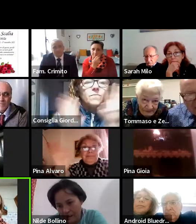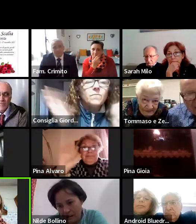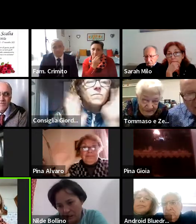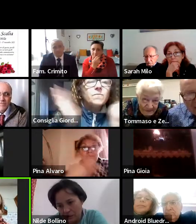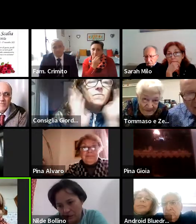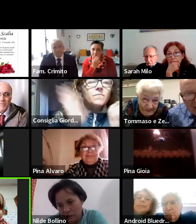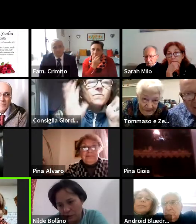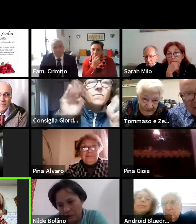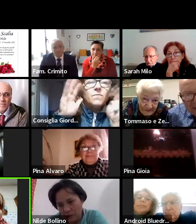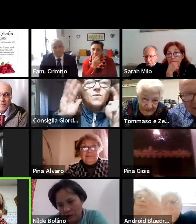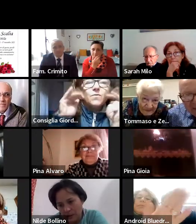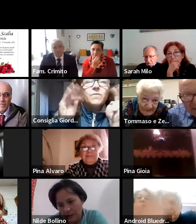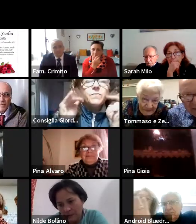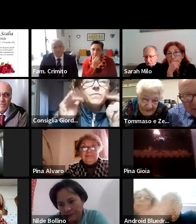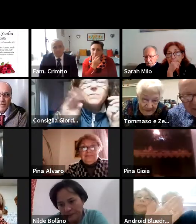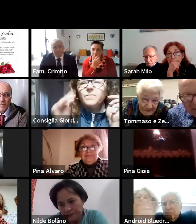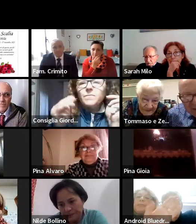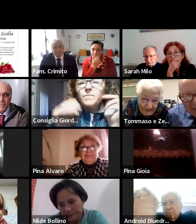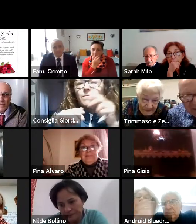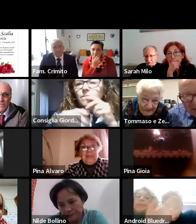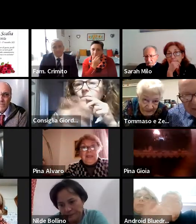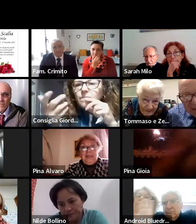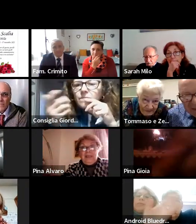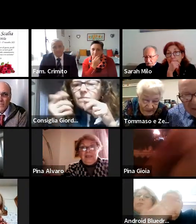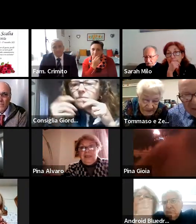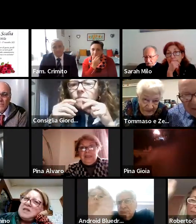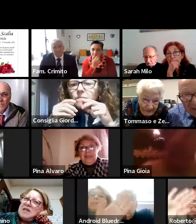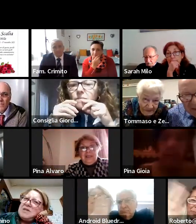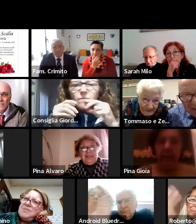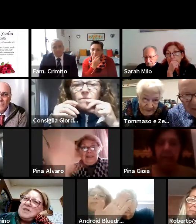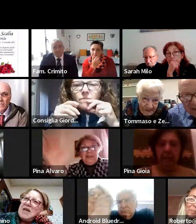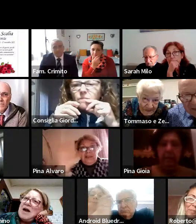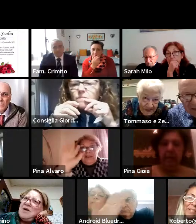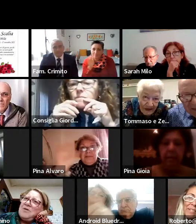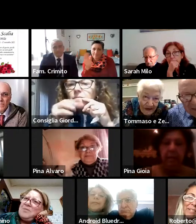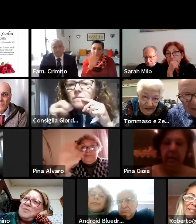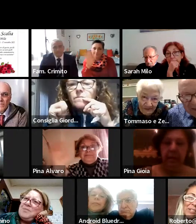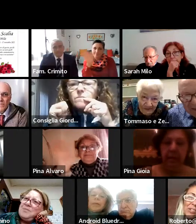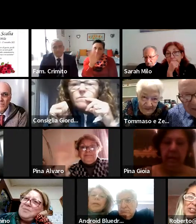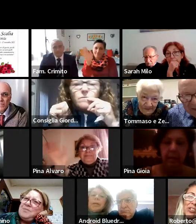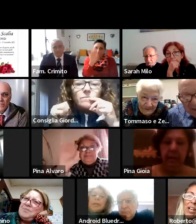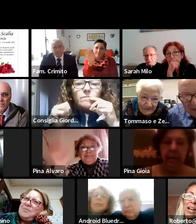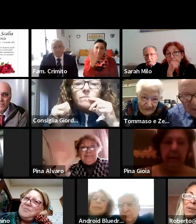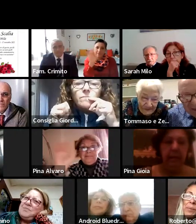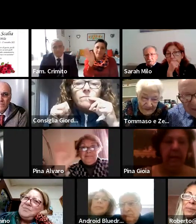ciao ciao a tutti ciao